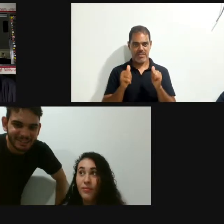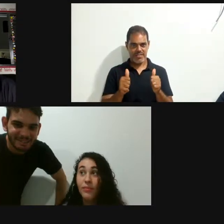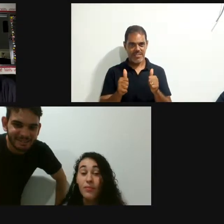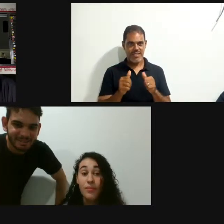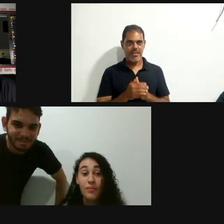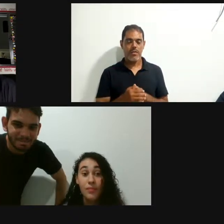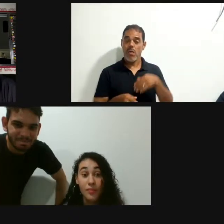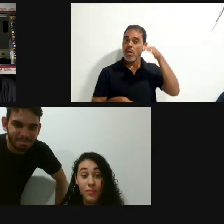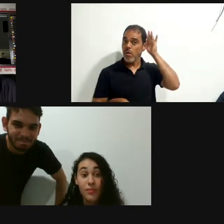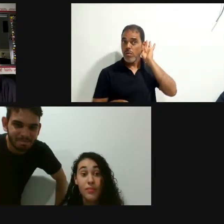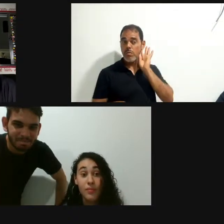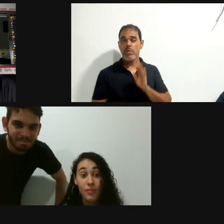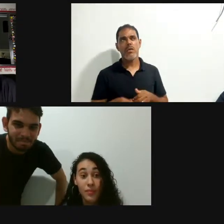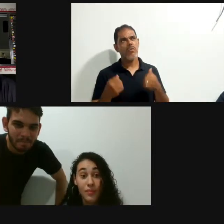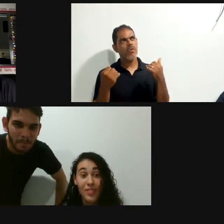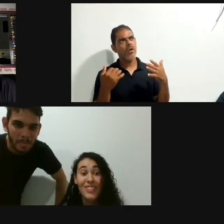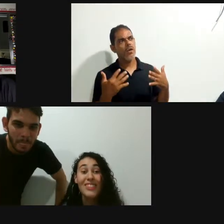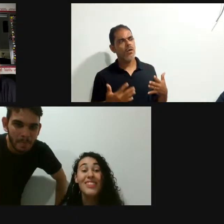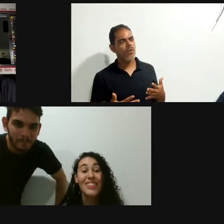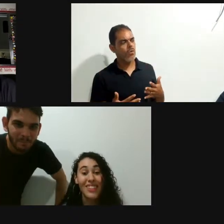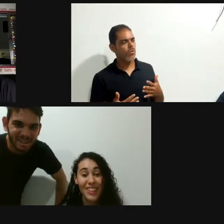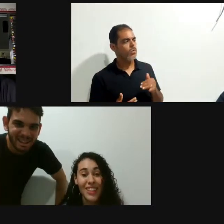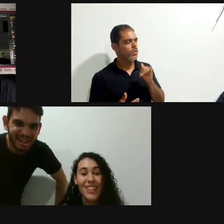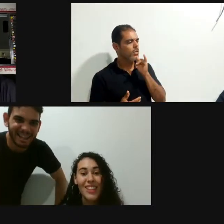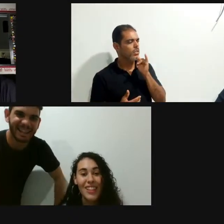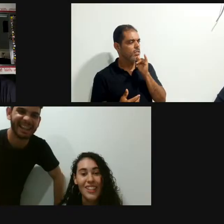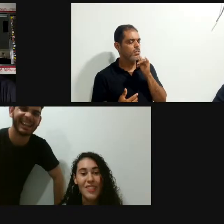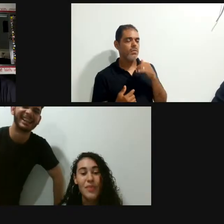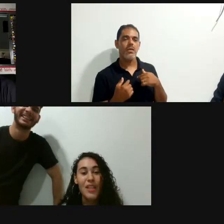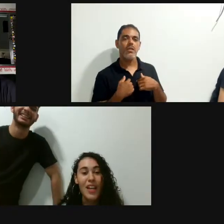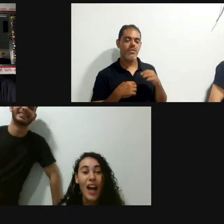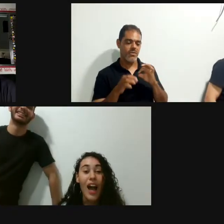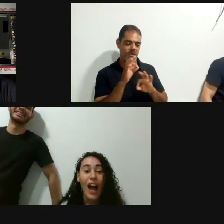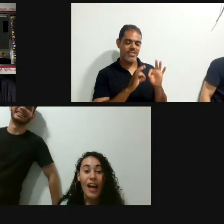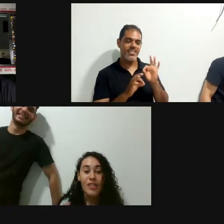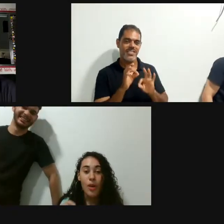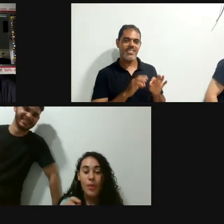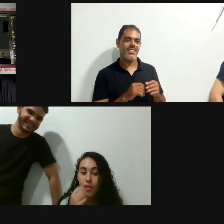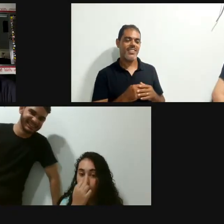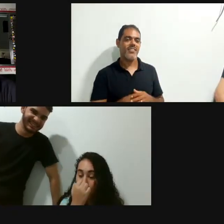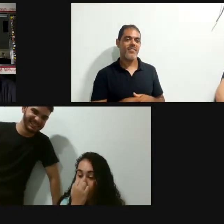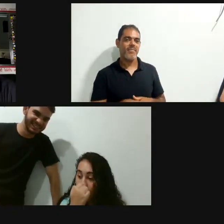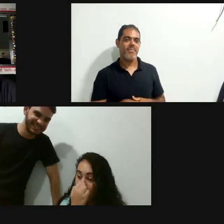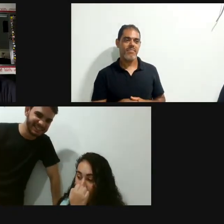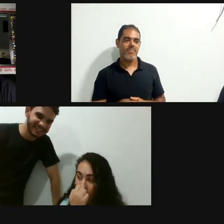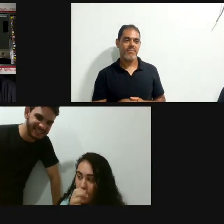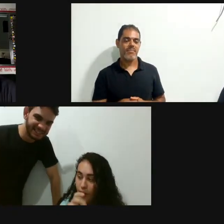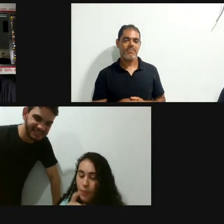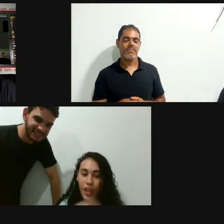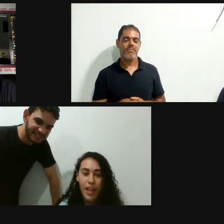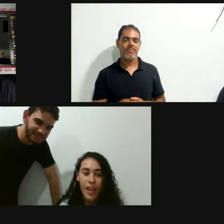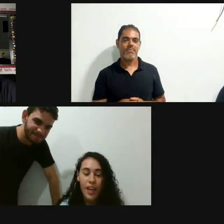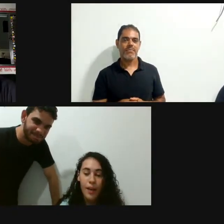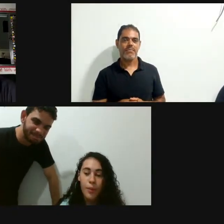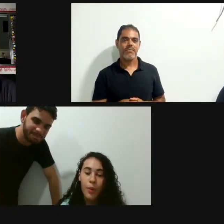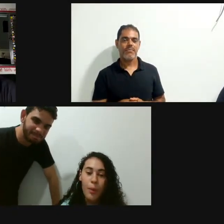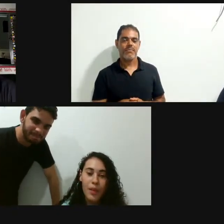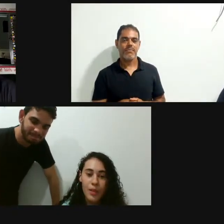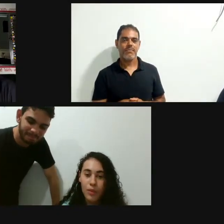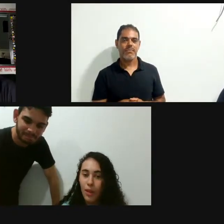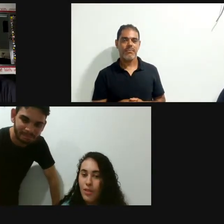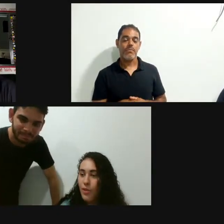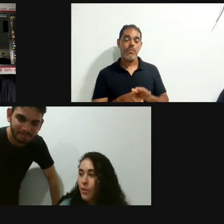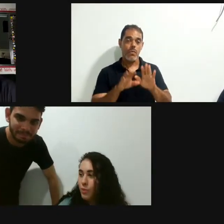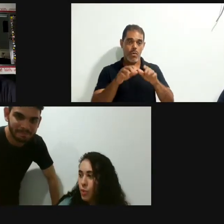comentou aí de um Evergarden, eu vou assistir para fazer uma review com ela mais para frente. só mencionando que um